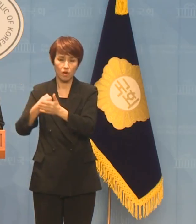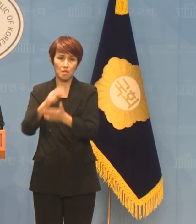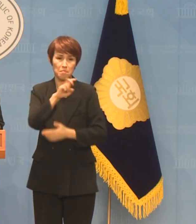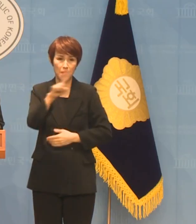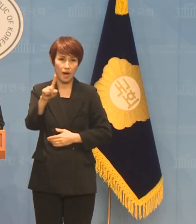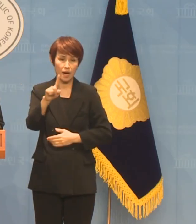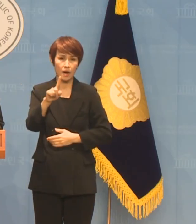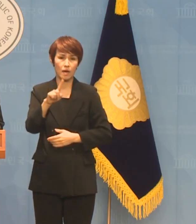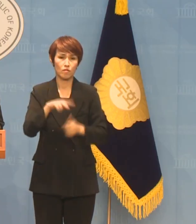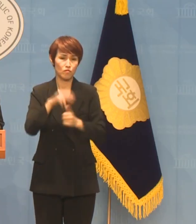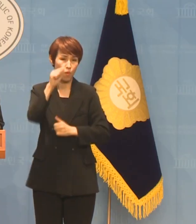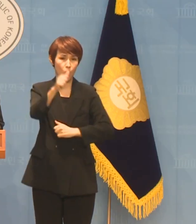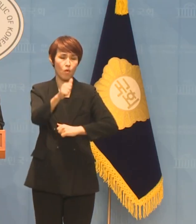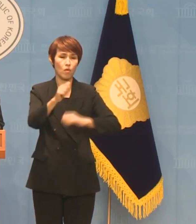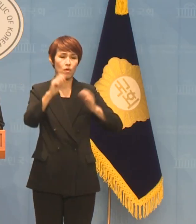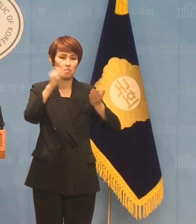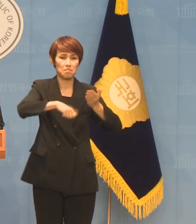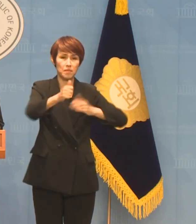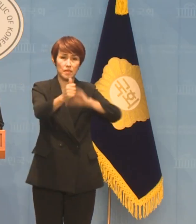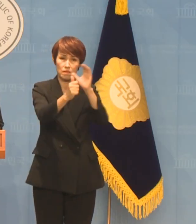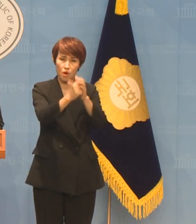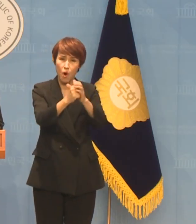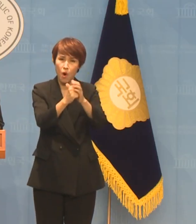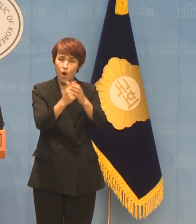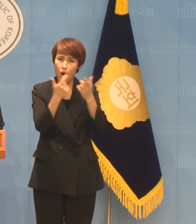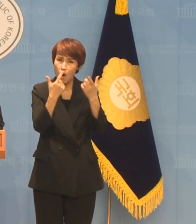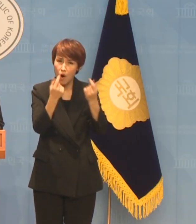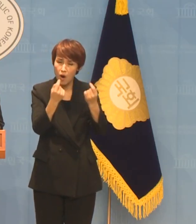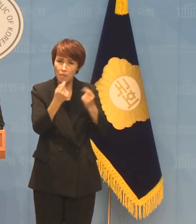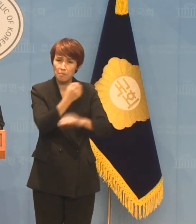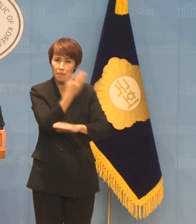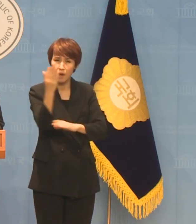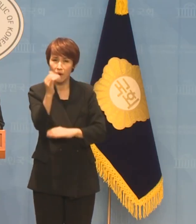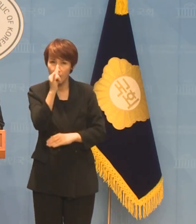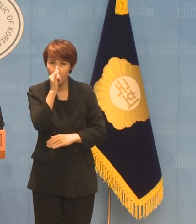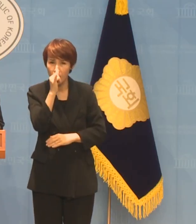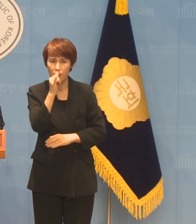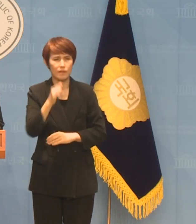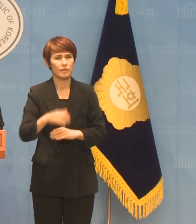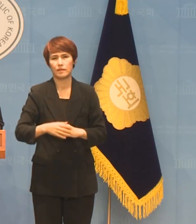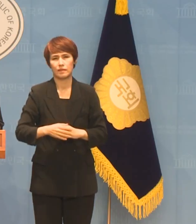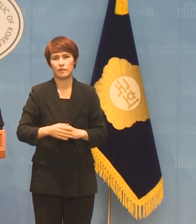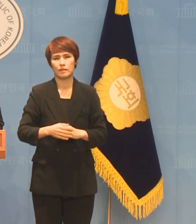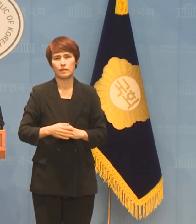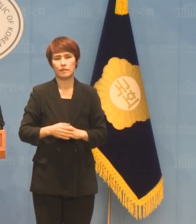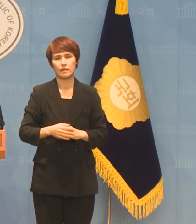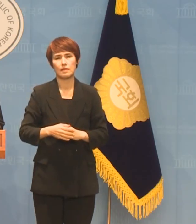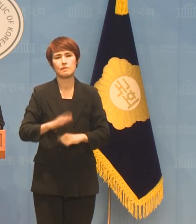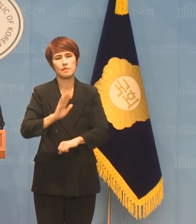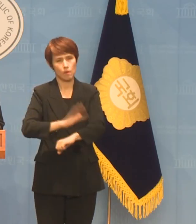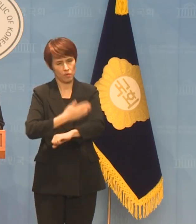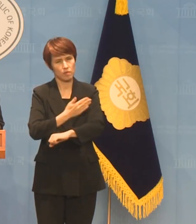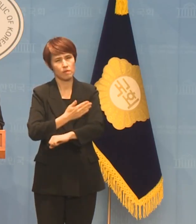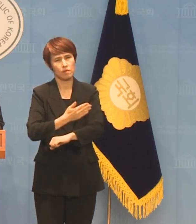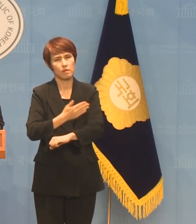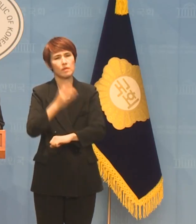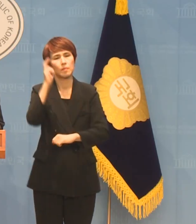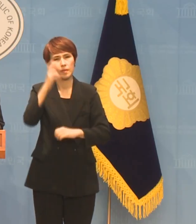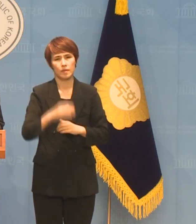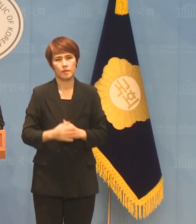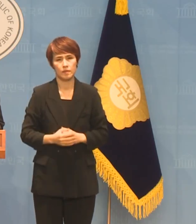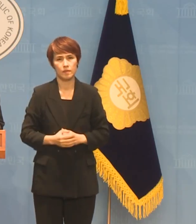있는 것처럼 일부 언론 보도가 나왔는데 오보이길 바랍니다. 제 대행